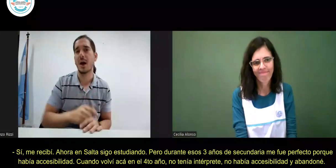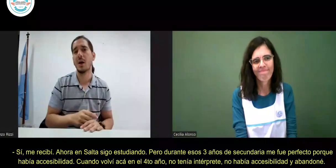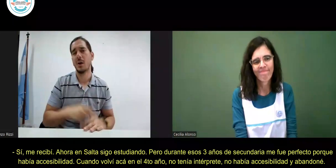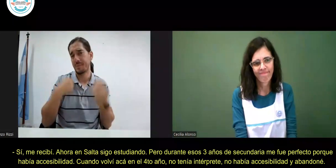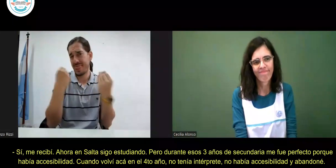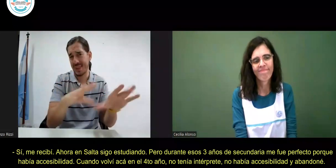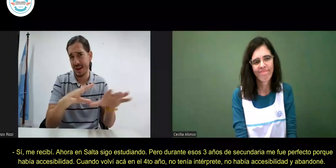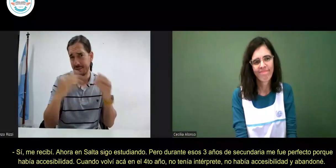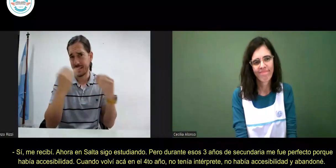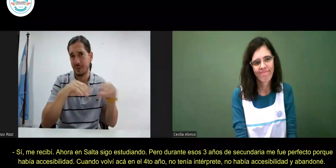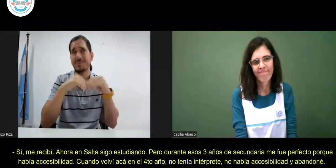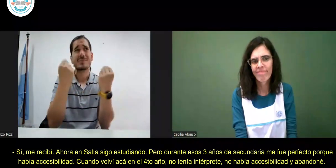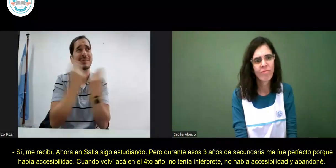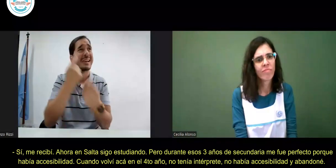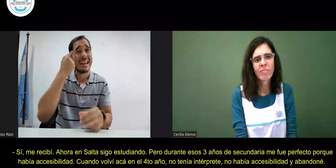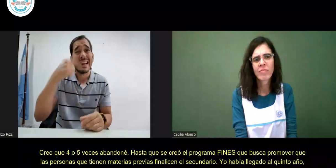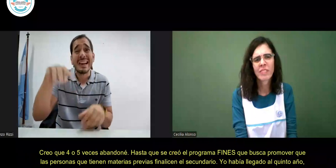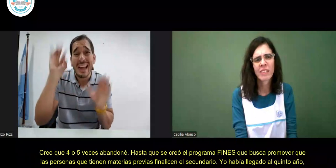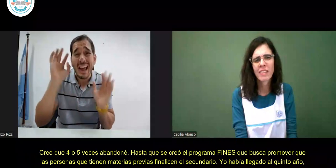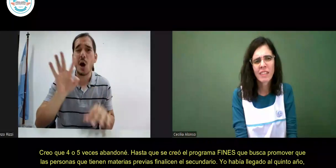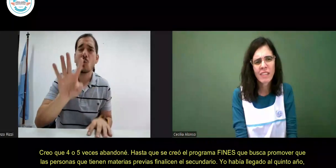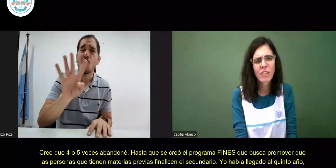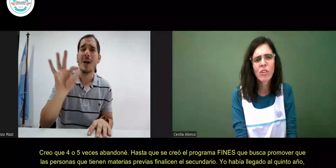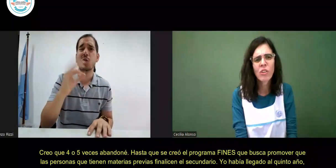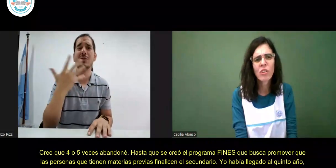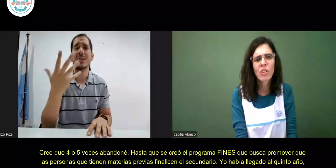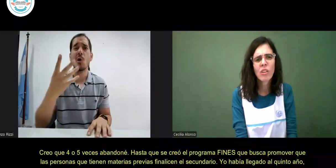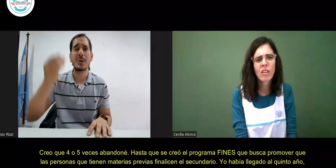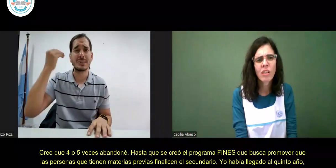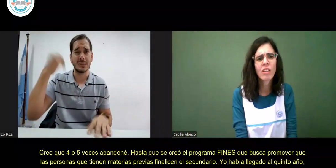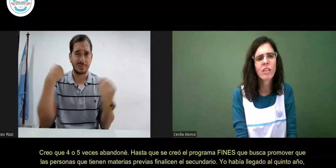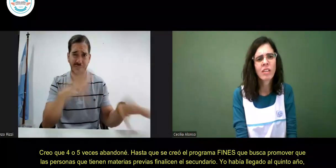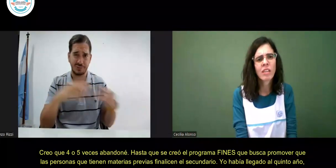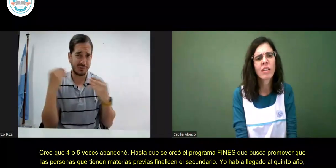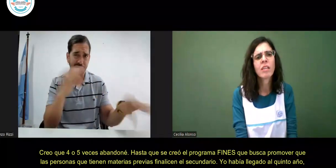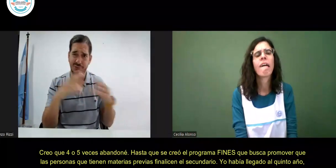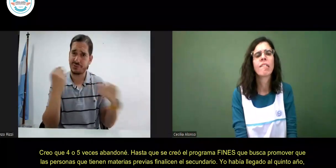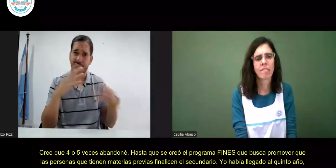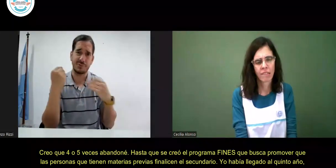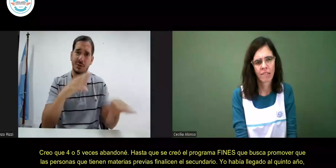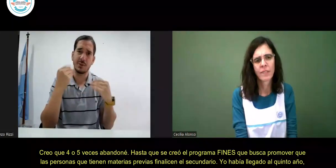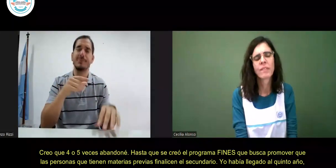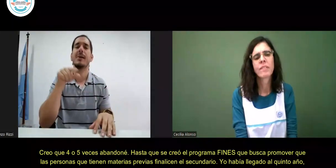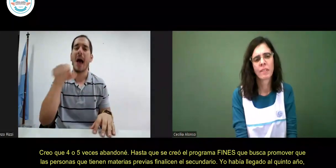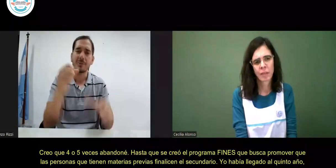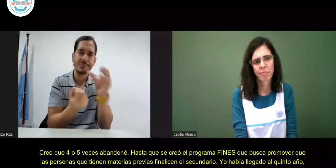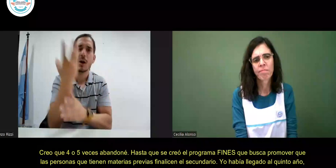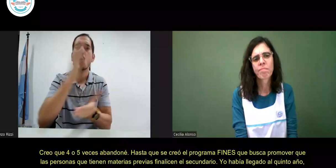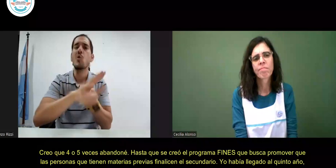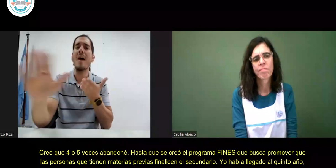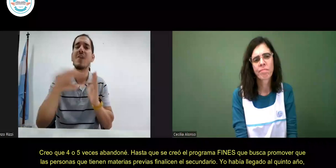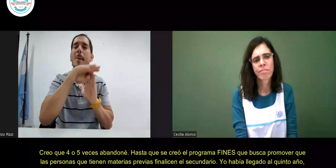tenía intérprete, no había accesibilidad y abandoné. Creo que